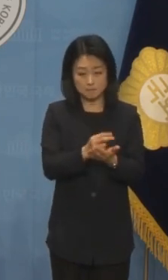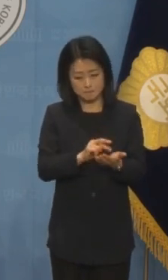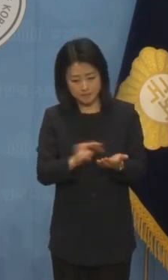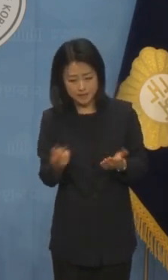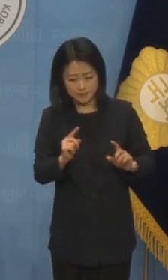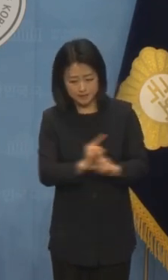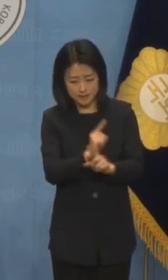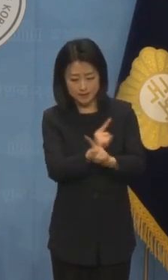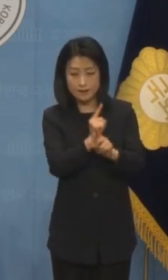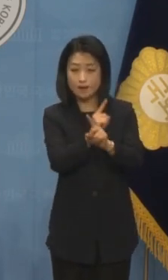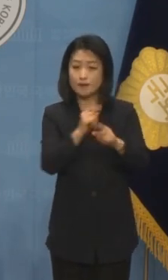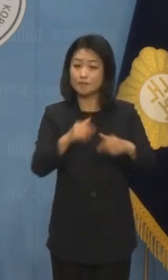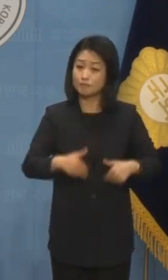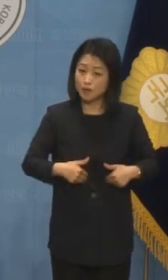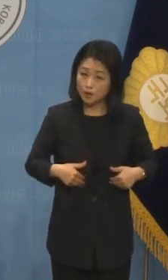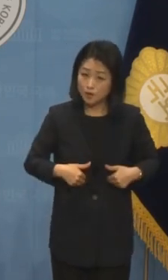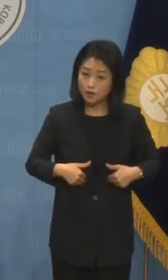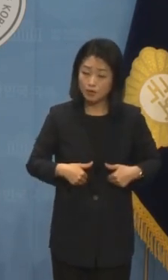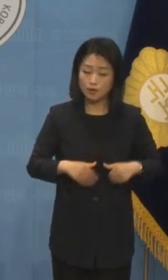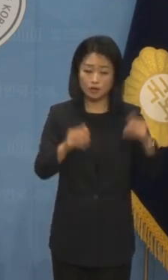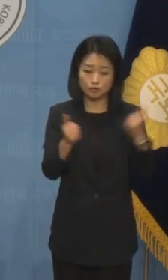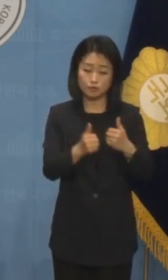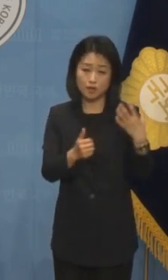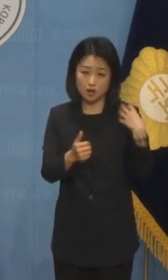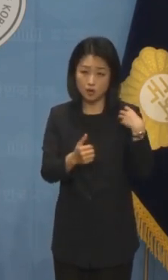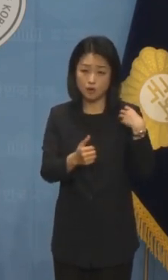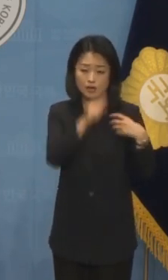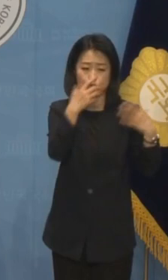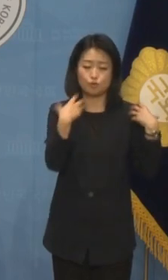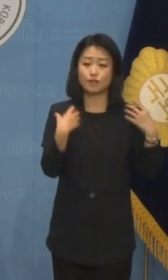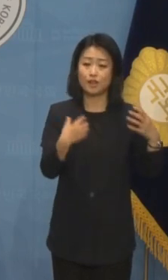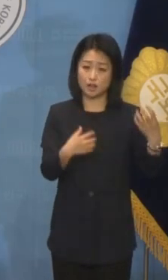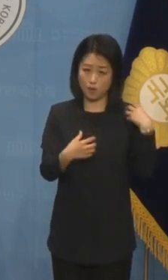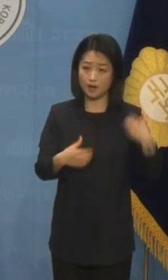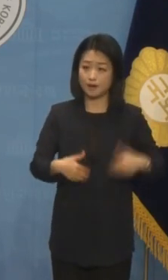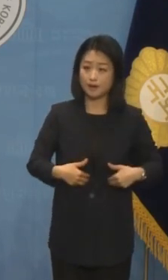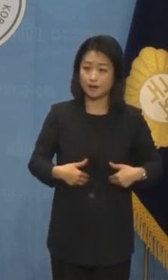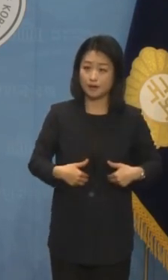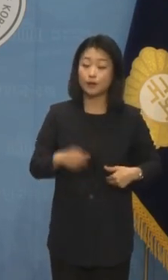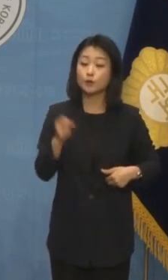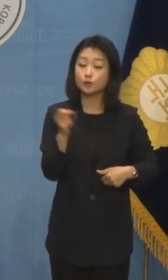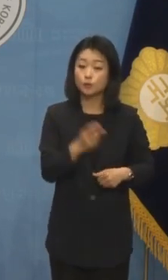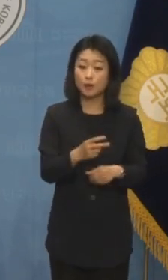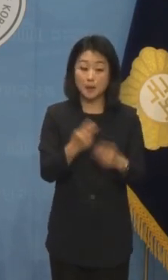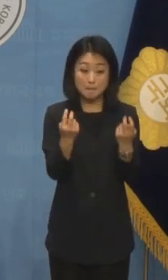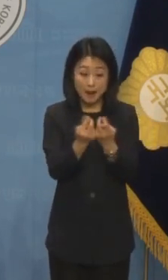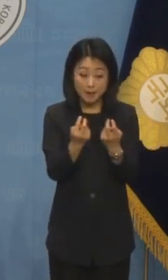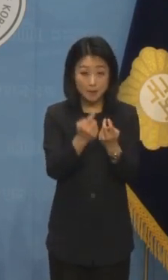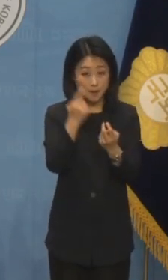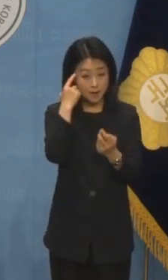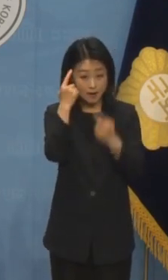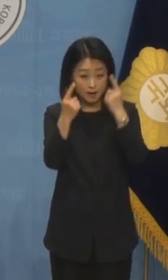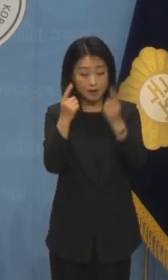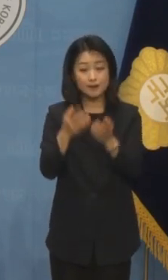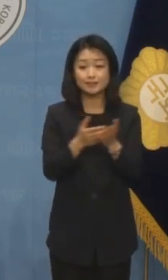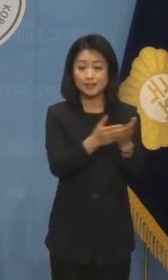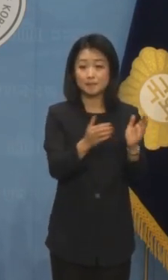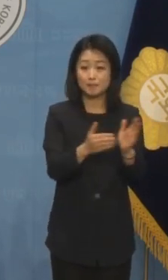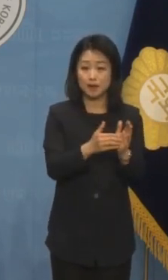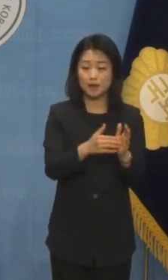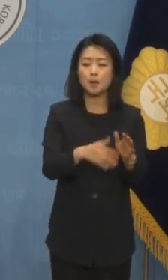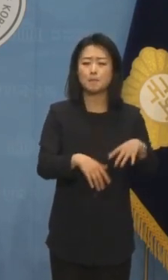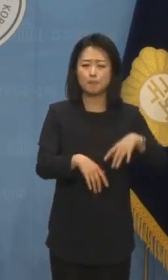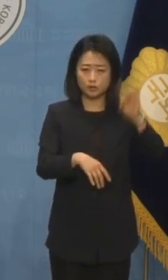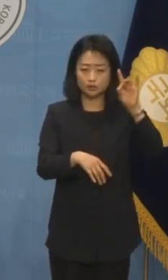강구하는 것이 지금 정부와 국회가 해야 하는 역할입니다. 그리고 그 방안도 이미 나와 있습니다. 선구제